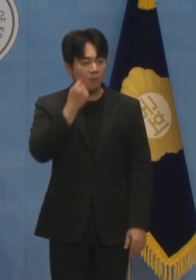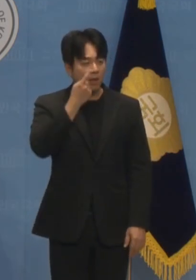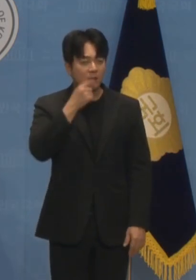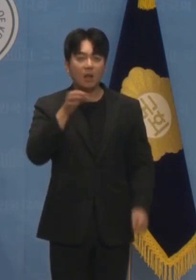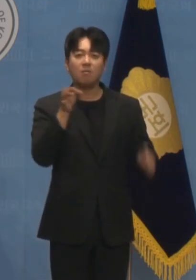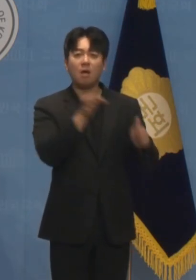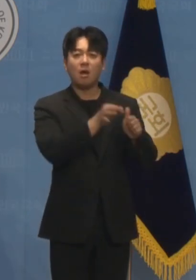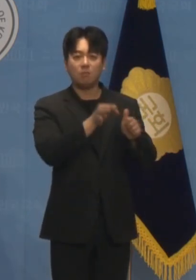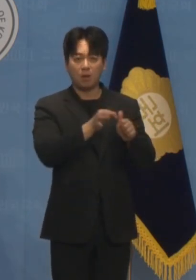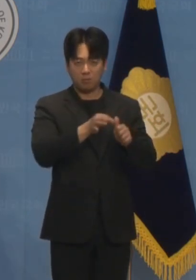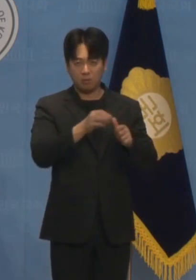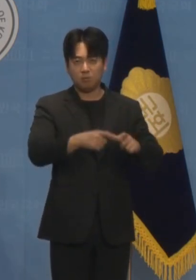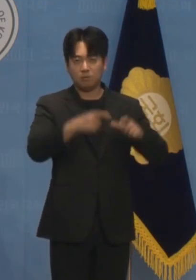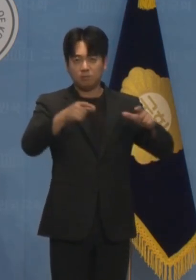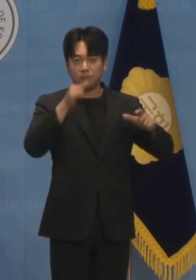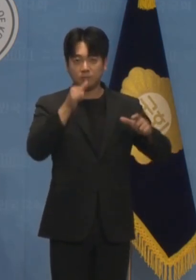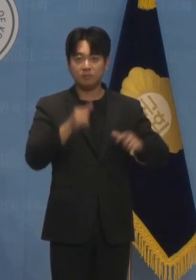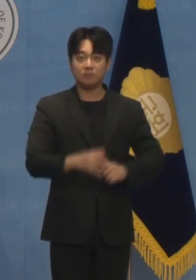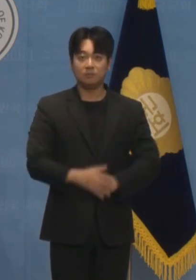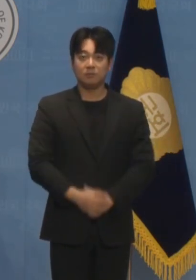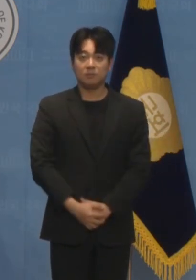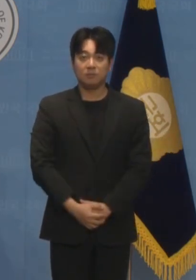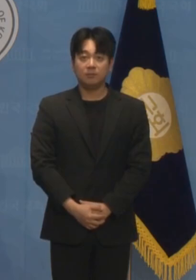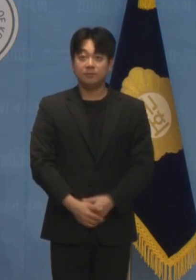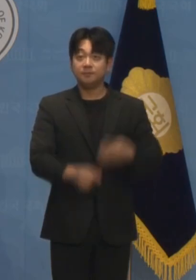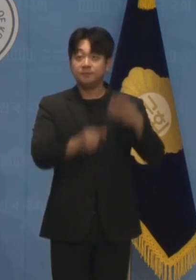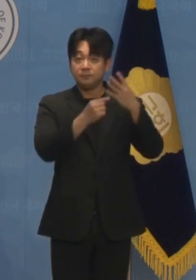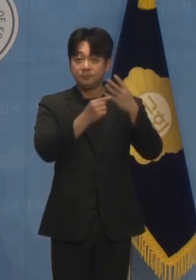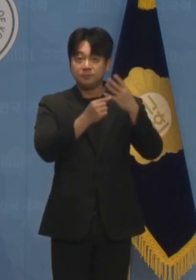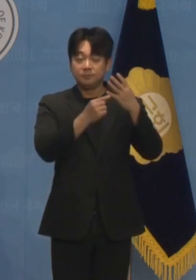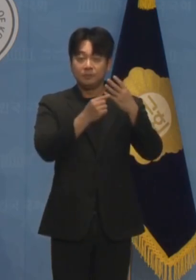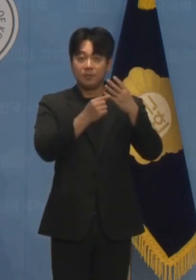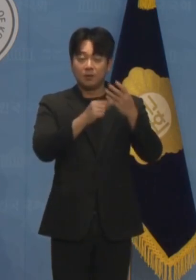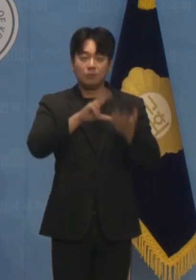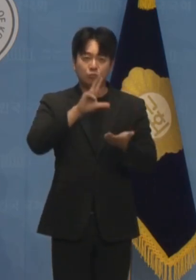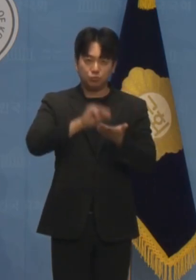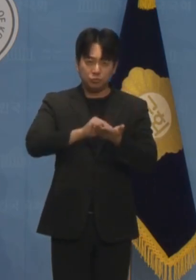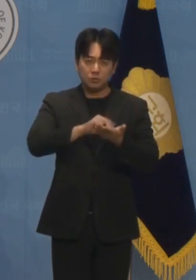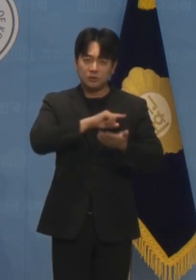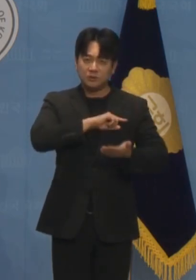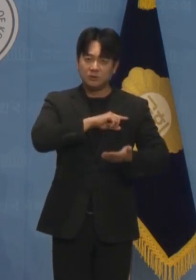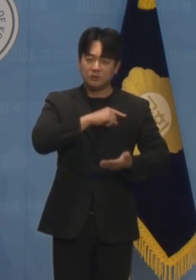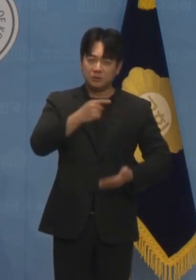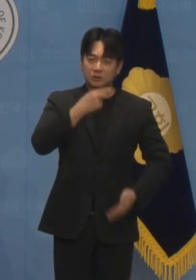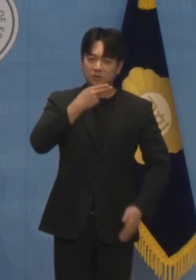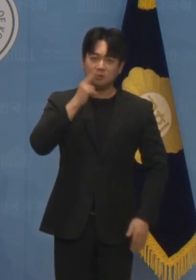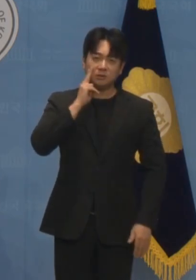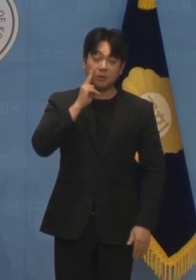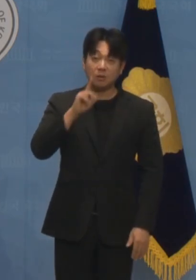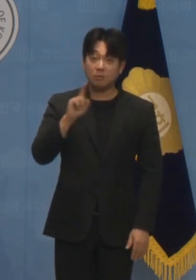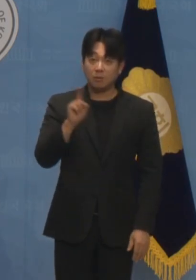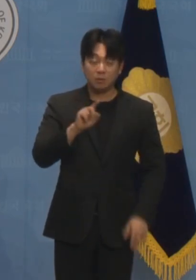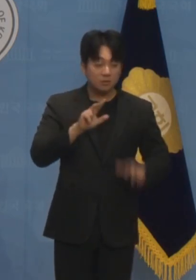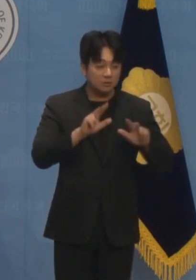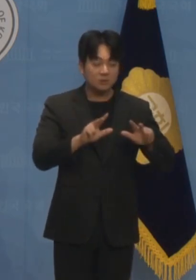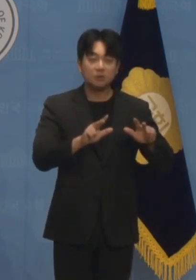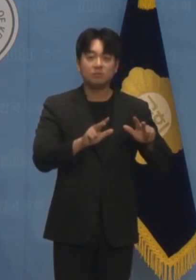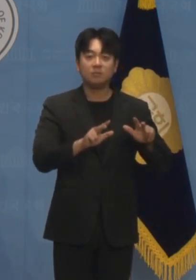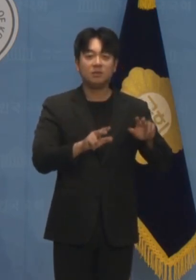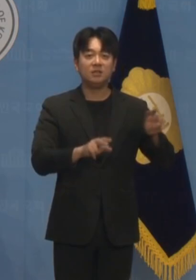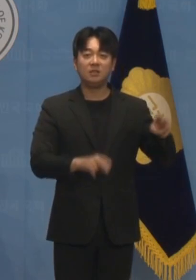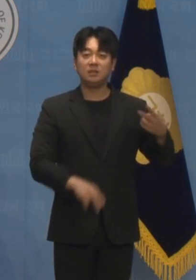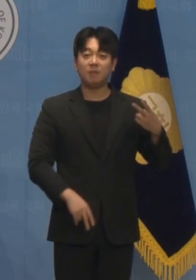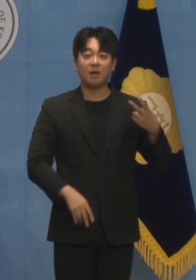것입니다. 네 번째, 무엇보다 문제인 것은 직원 220여 명의 정부